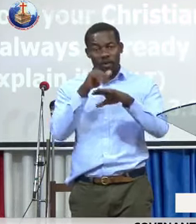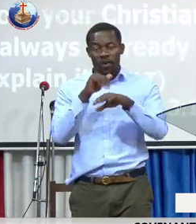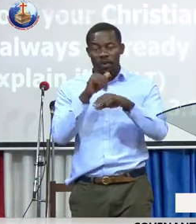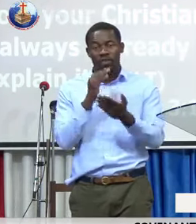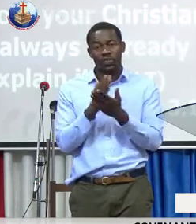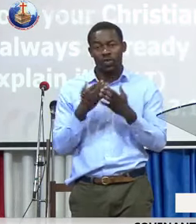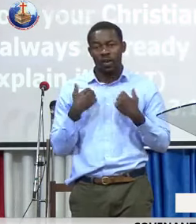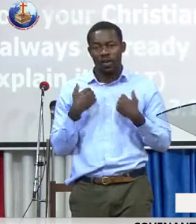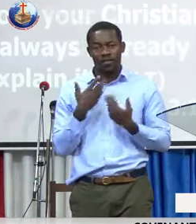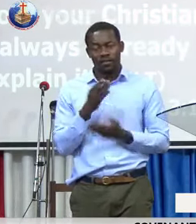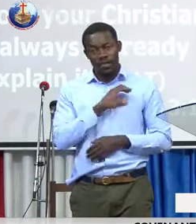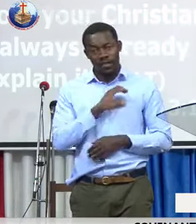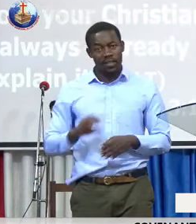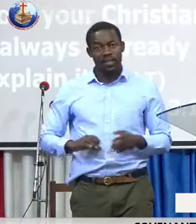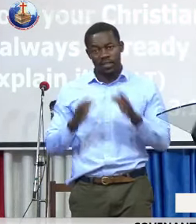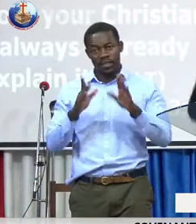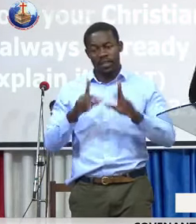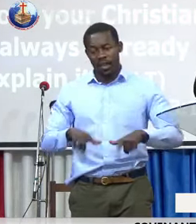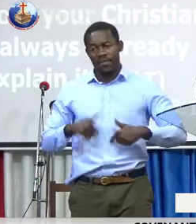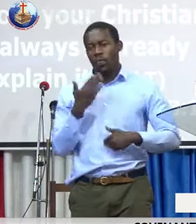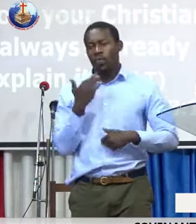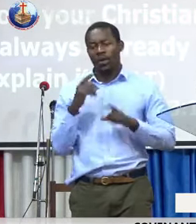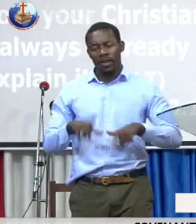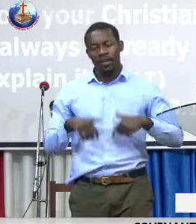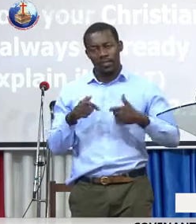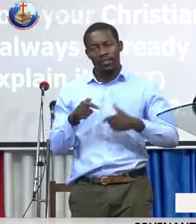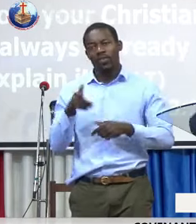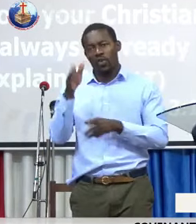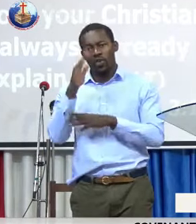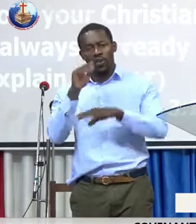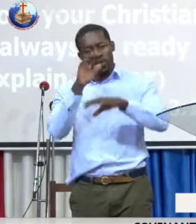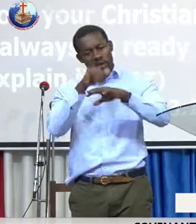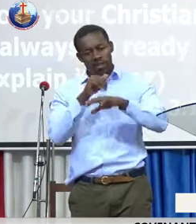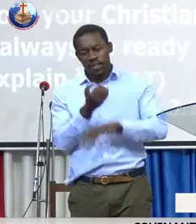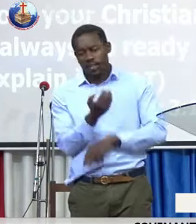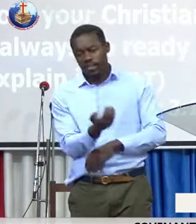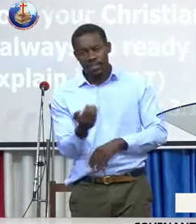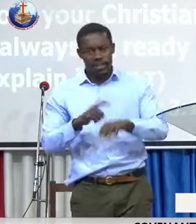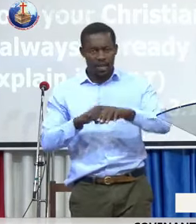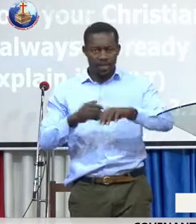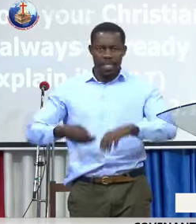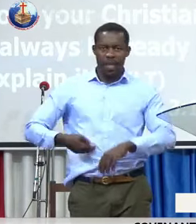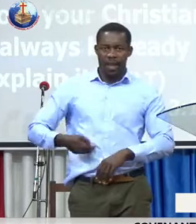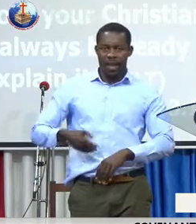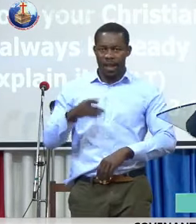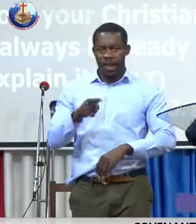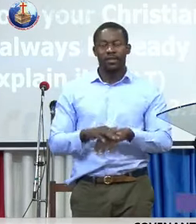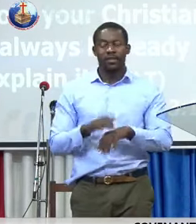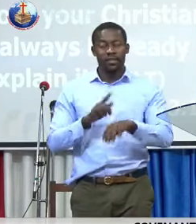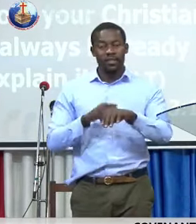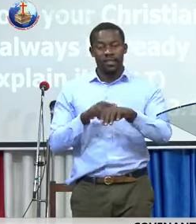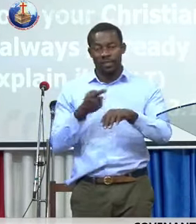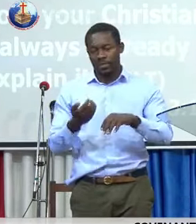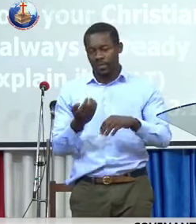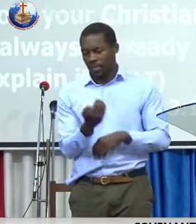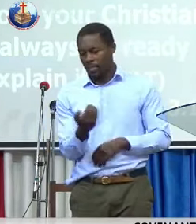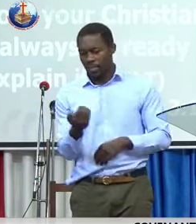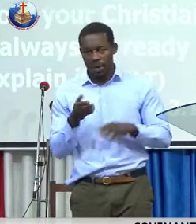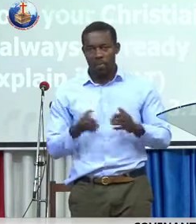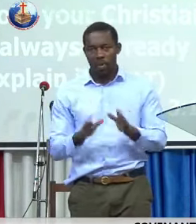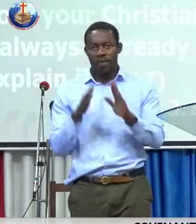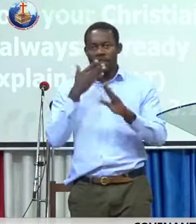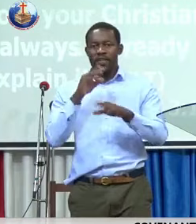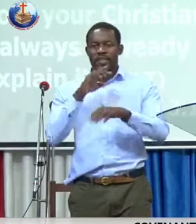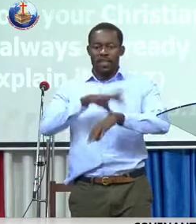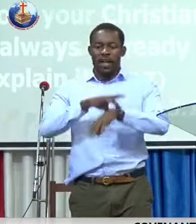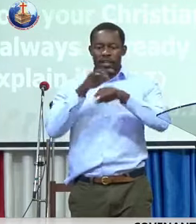Watoto wetu wanao mwito. The Lord releases their calling when he births them into the world through us. Bwana huachilia mwito ndani